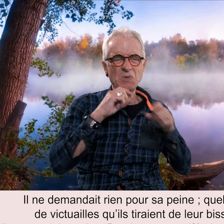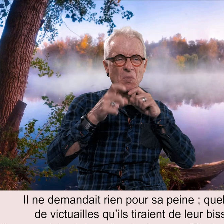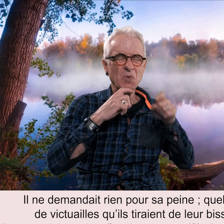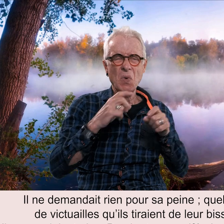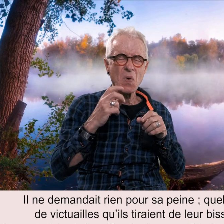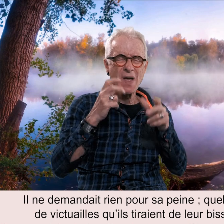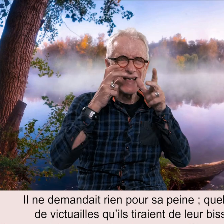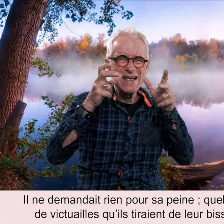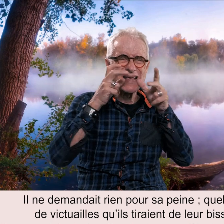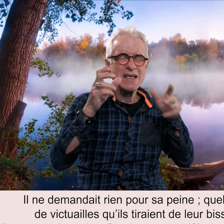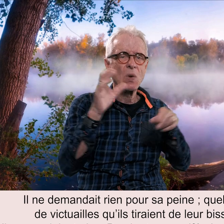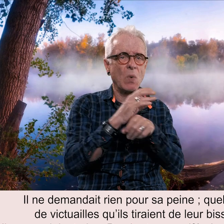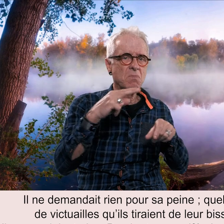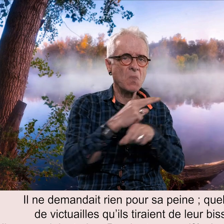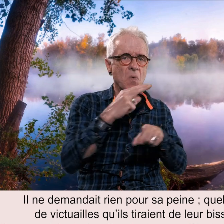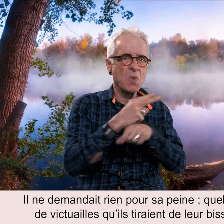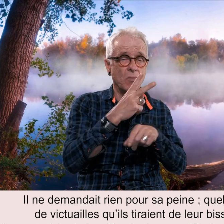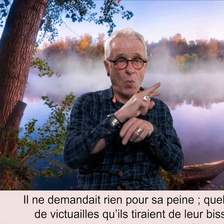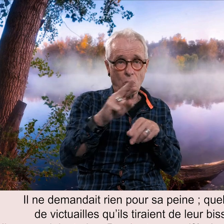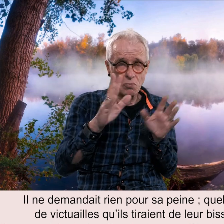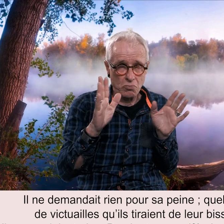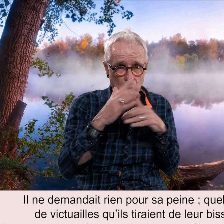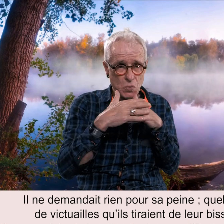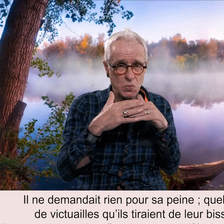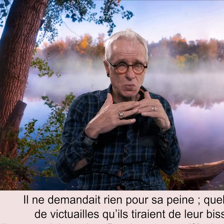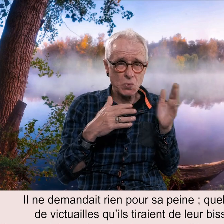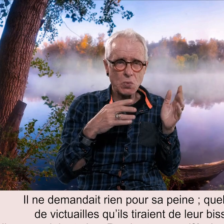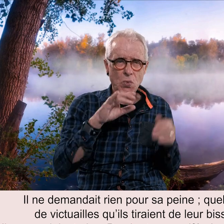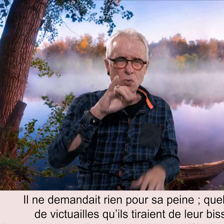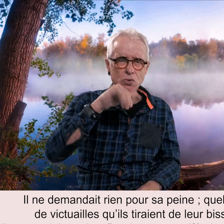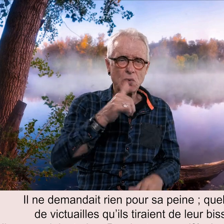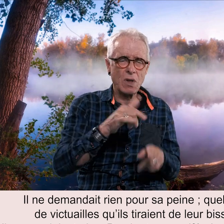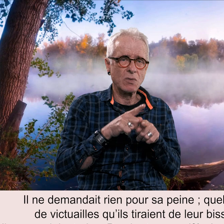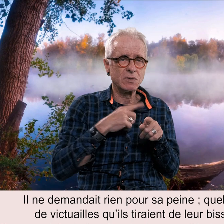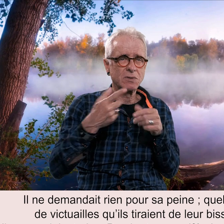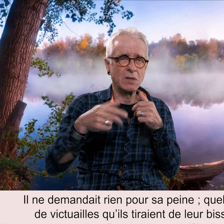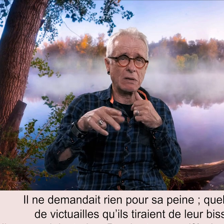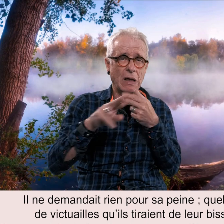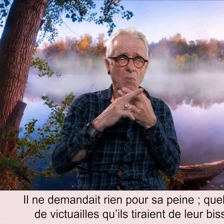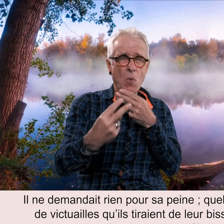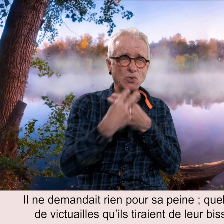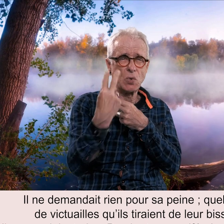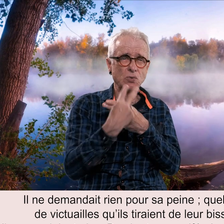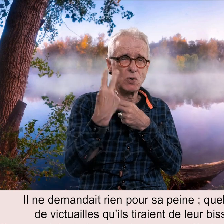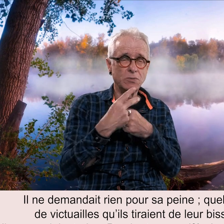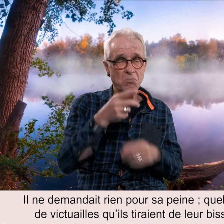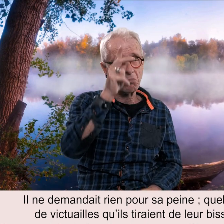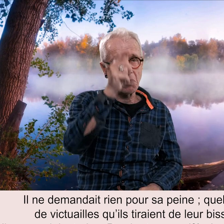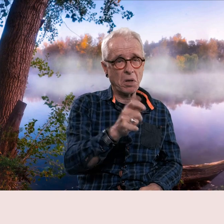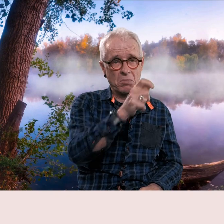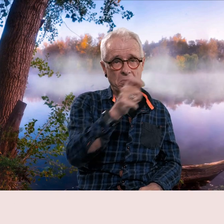des blasphèmes. Julien les reprenait avec douceur et ils répostaient par des injures. Ils se contentaient de les bénir.